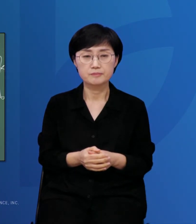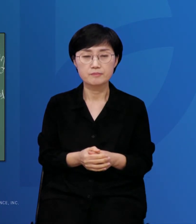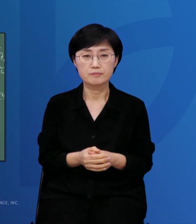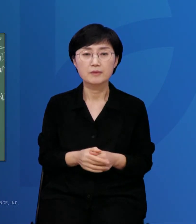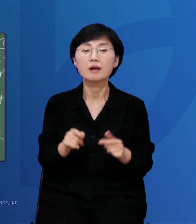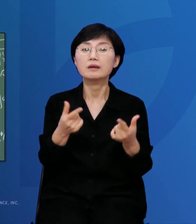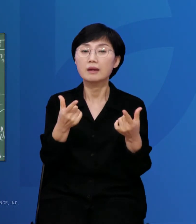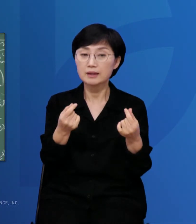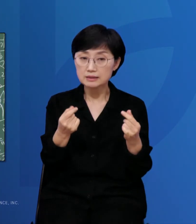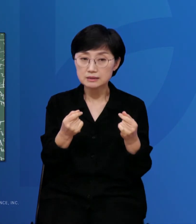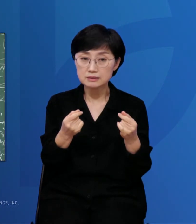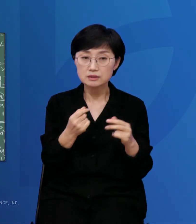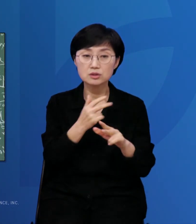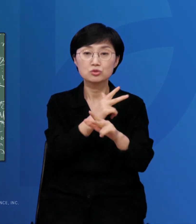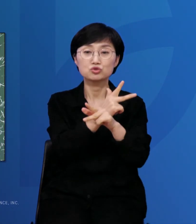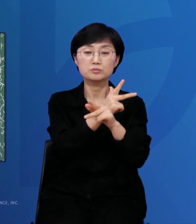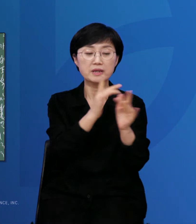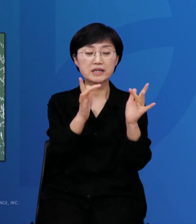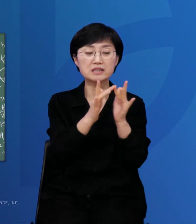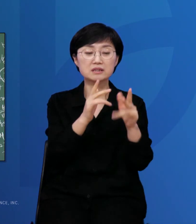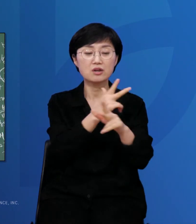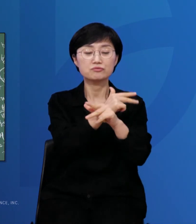이런 시스템을 교회면들인데.